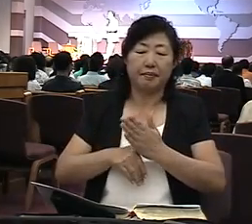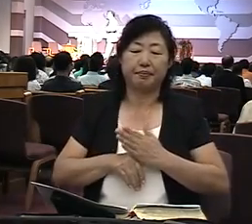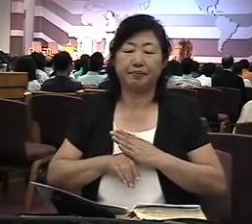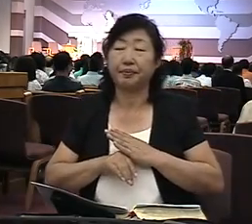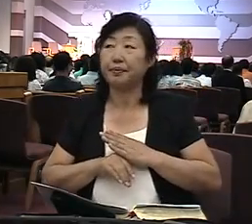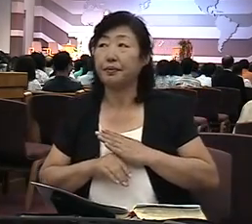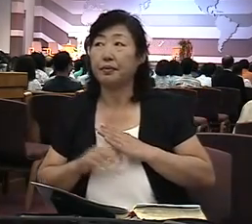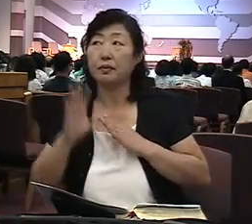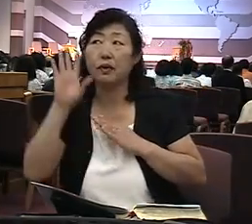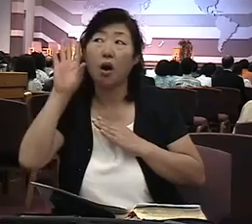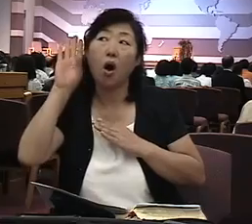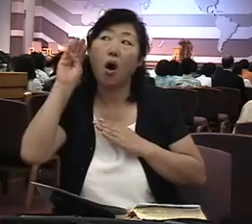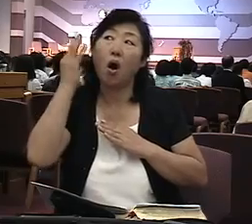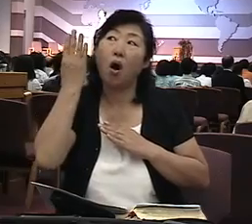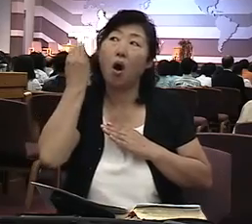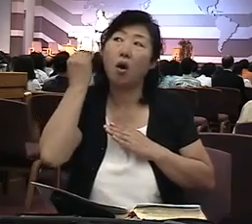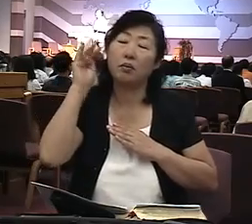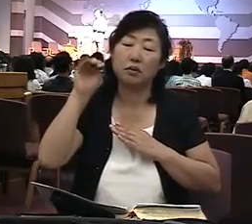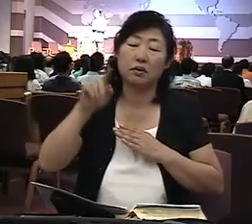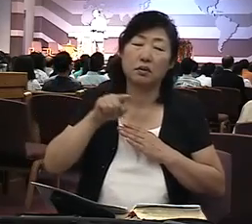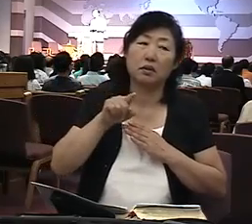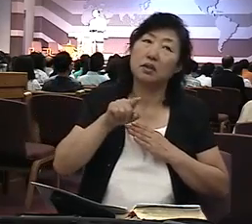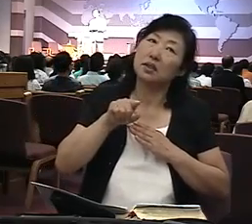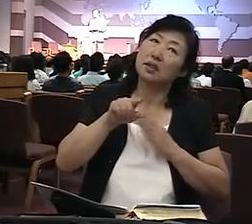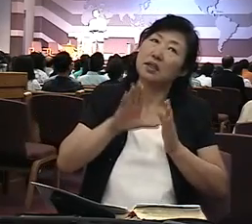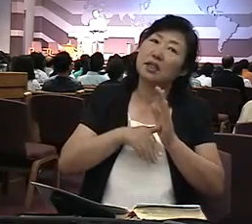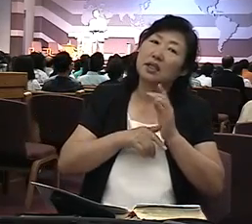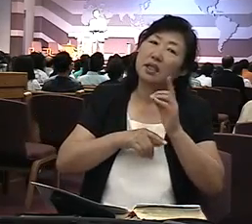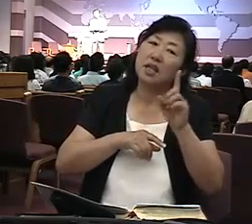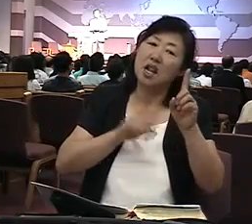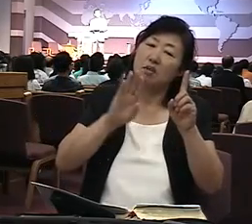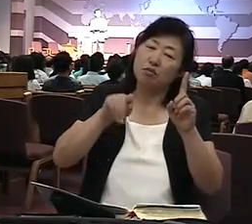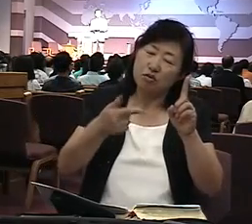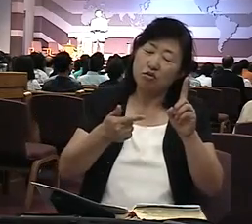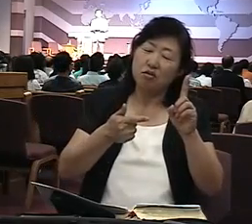얼마 전인데 그때만 해도 그 1분 1분이 그렇게 중요하더라고요.